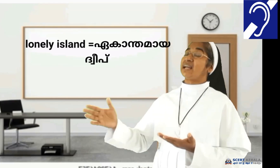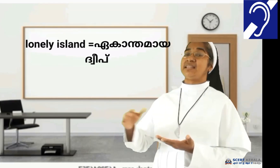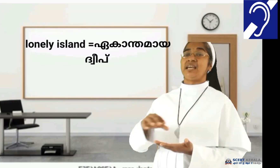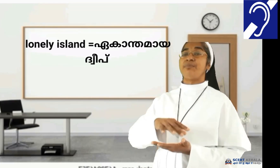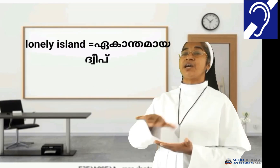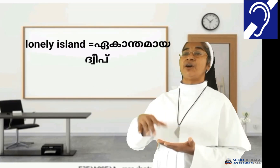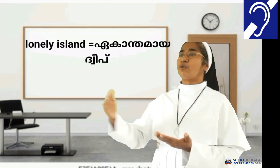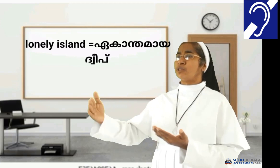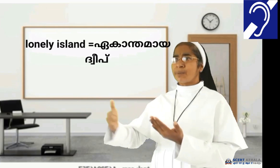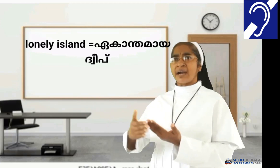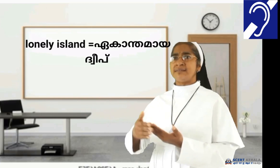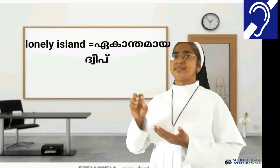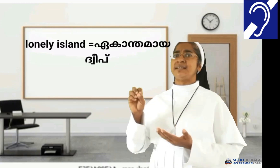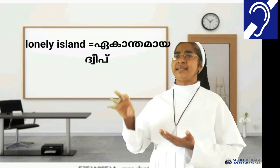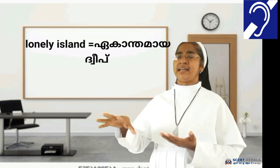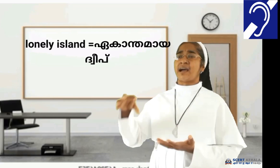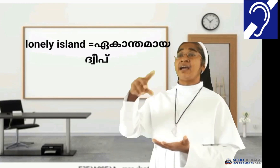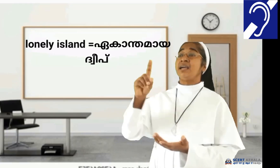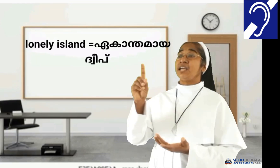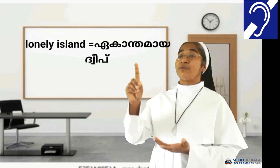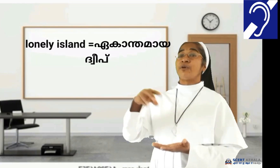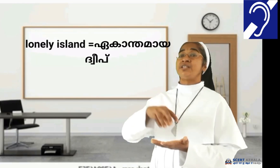വേറെ ദ്വീപുകളോ ഒന്നും അടുത്ത് ഇല്ല. ഈ